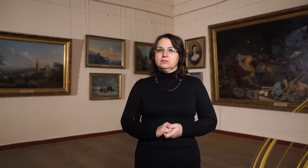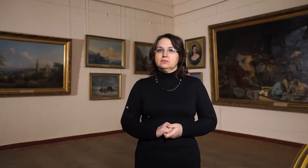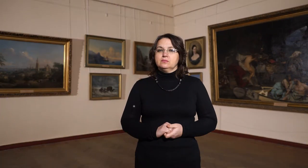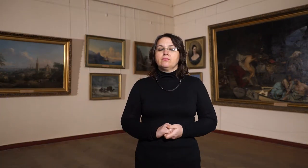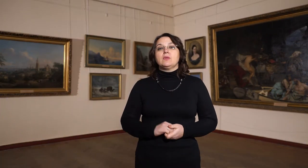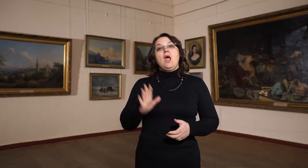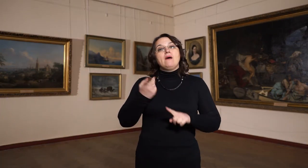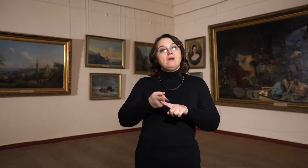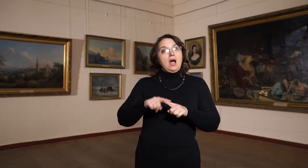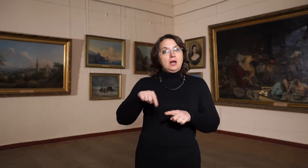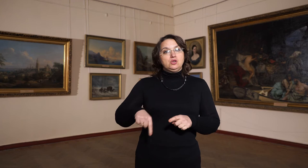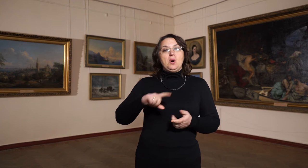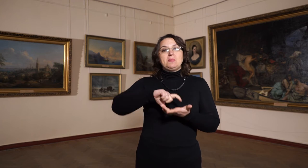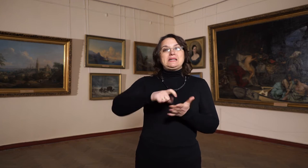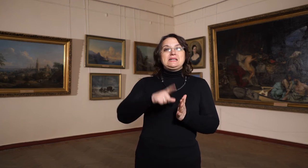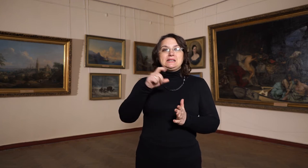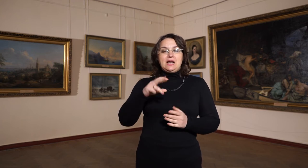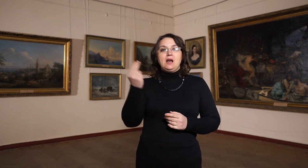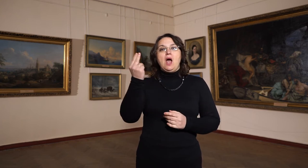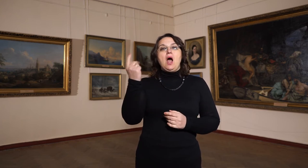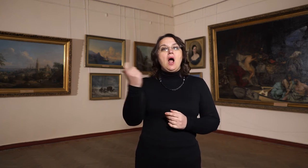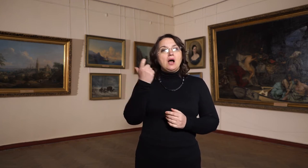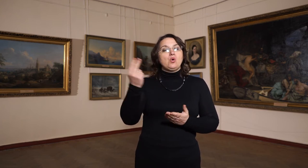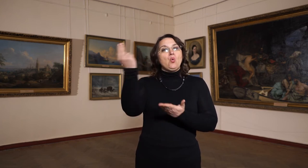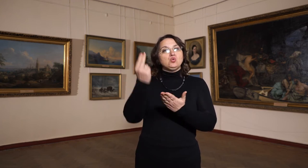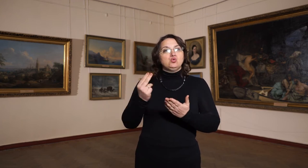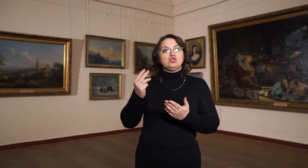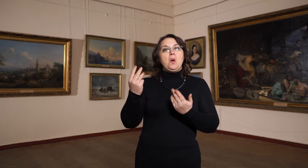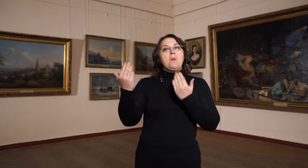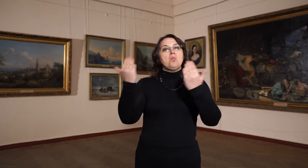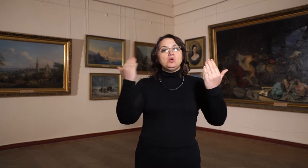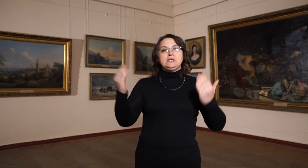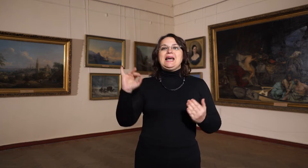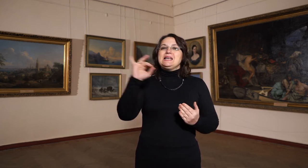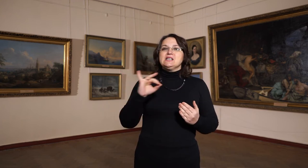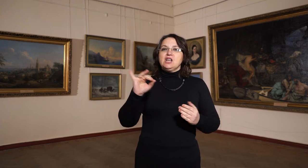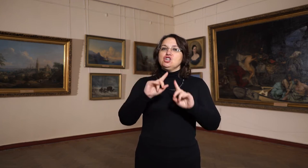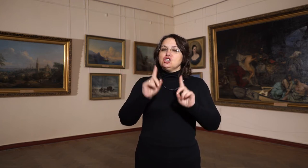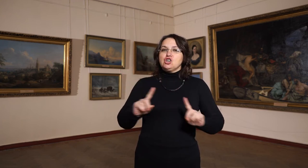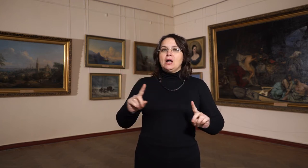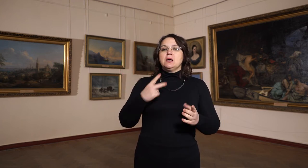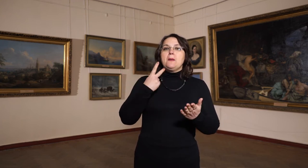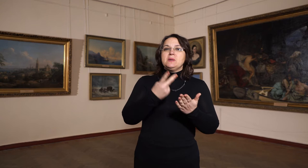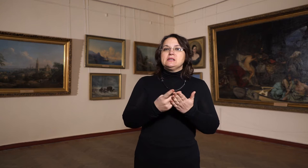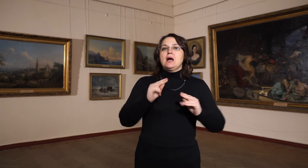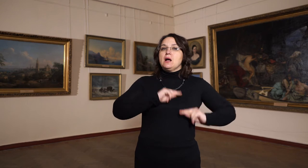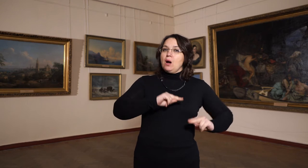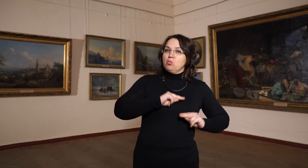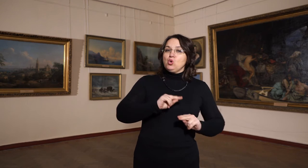А в этом зале Харьковского художественного музея исторический жанр представлен работами учителя и